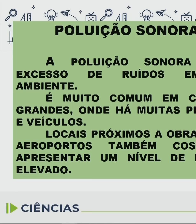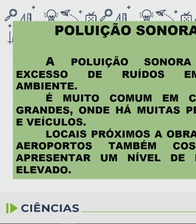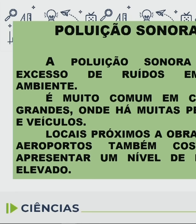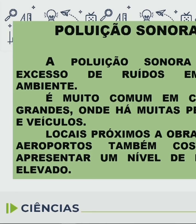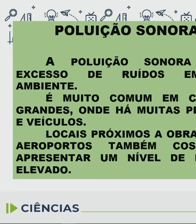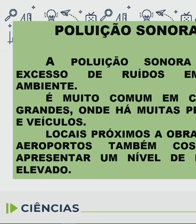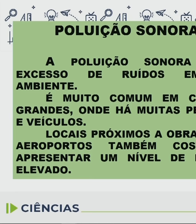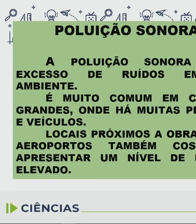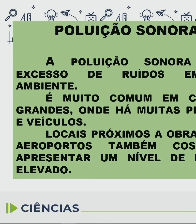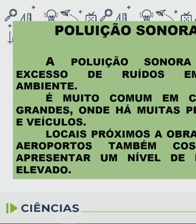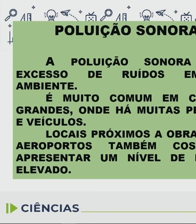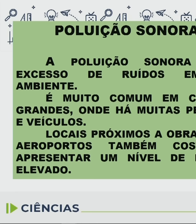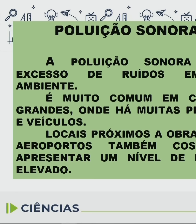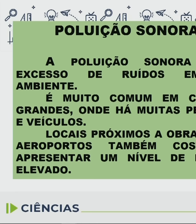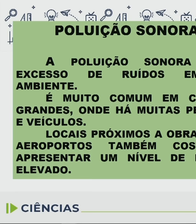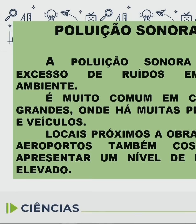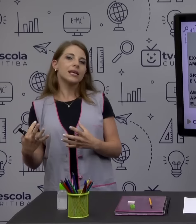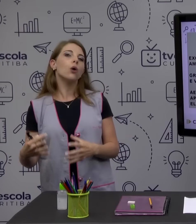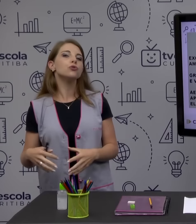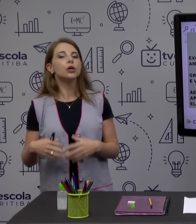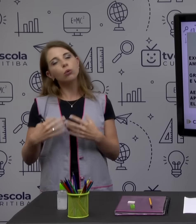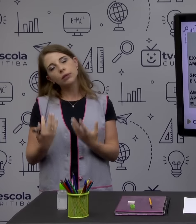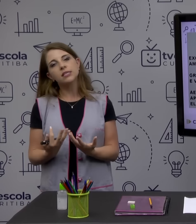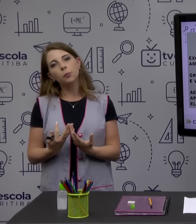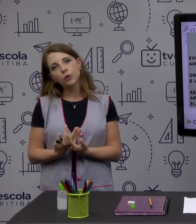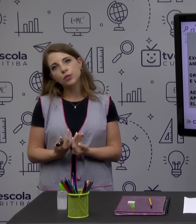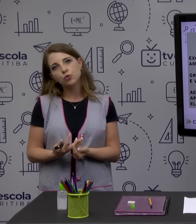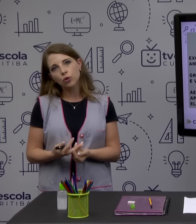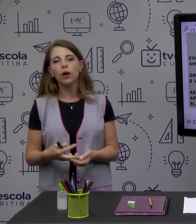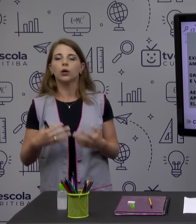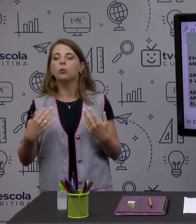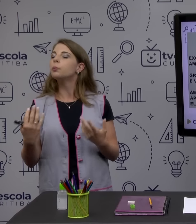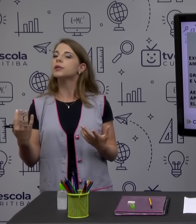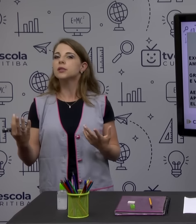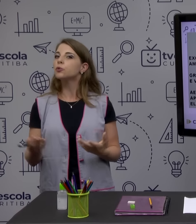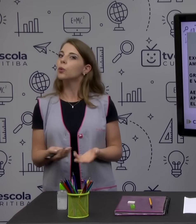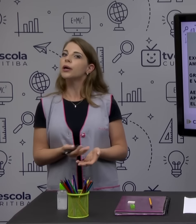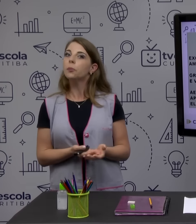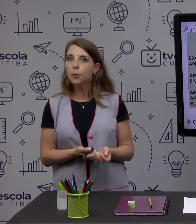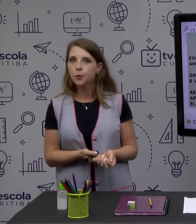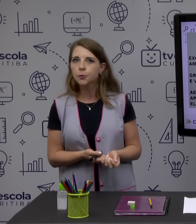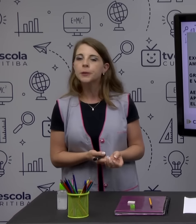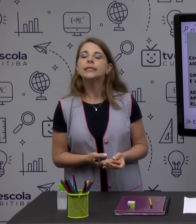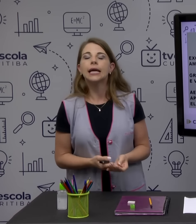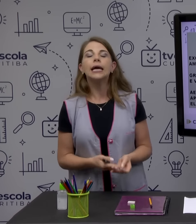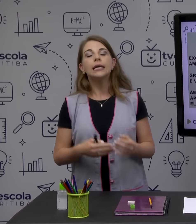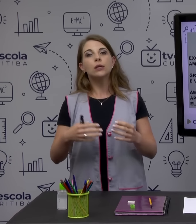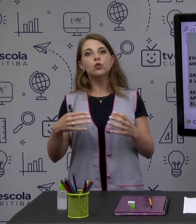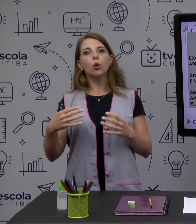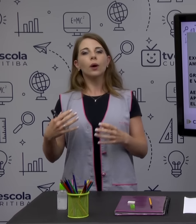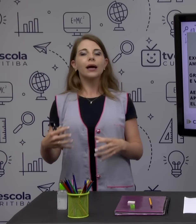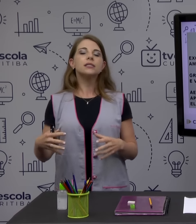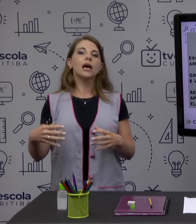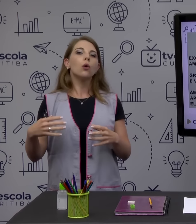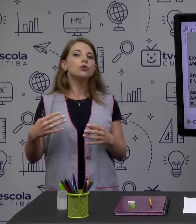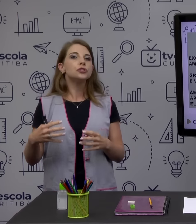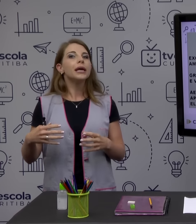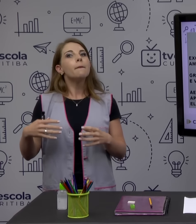determinado ambiente. Existem locais onde acontece a poluição sonora, como por exemplo no aeroporto, né? Então são locais onde,